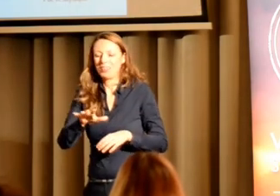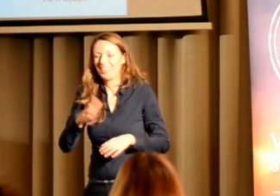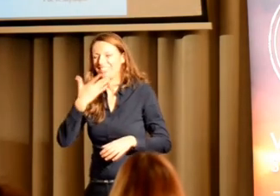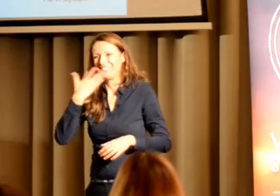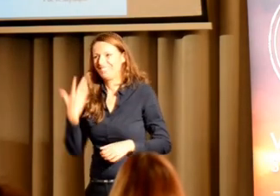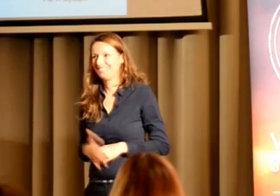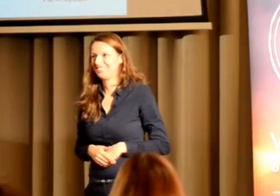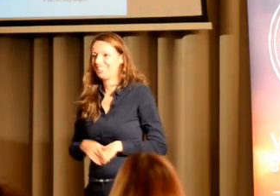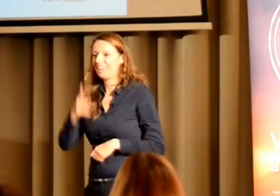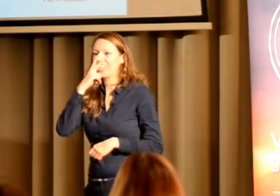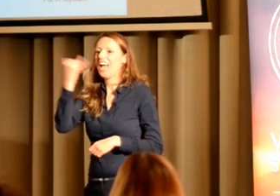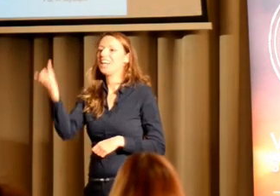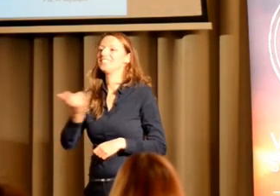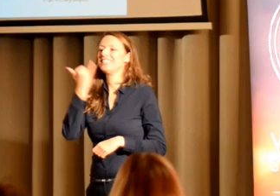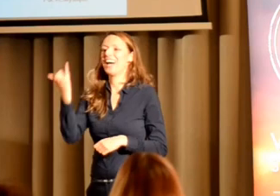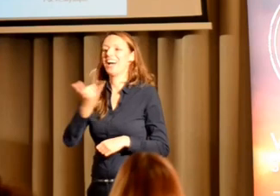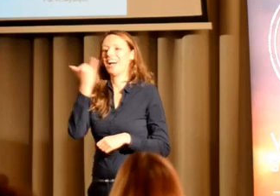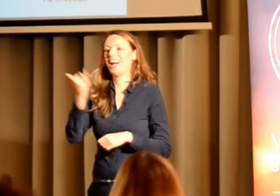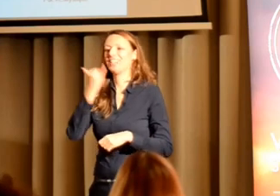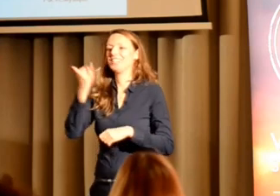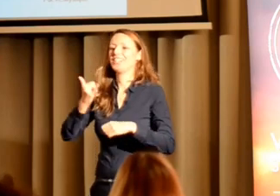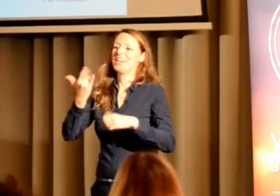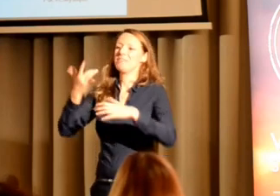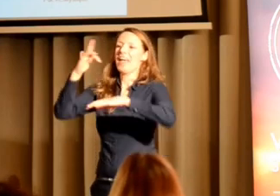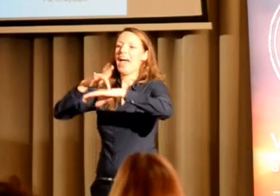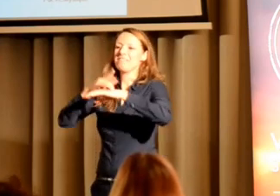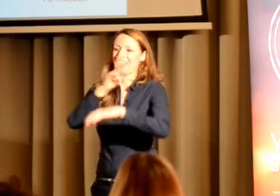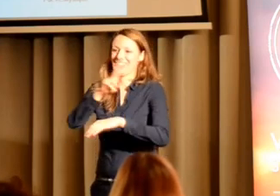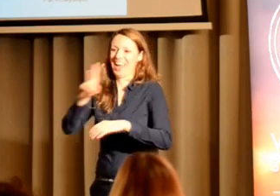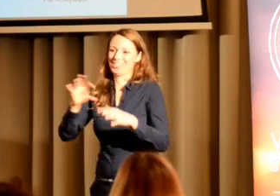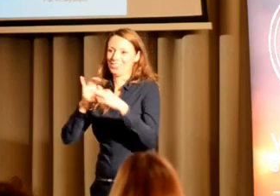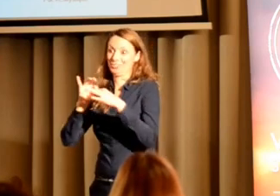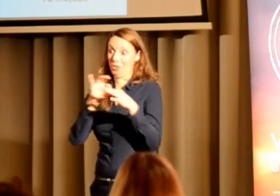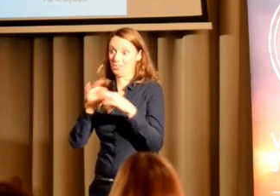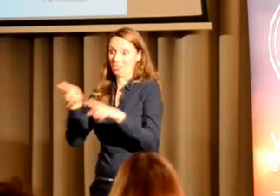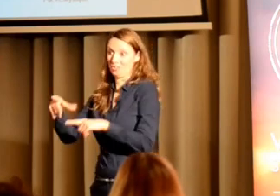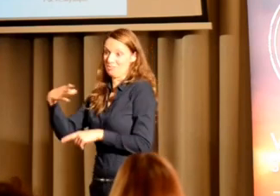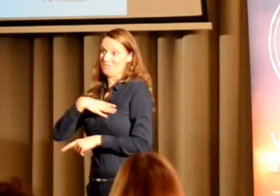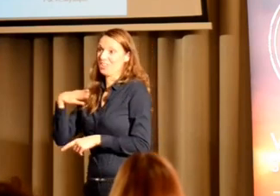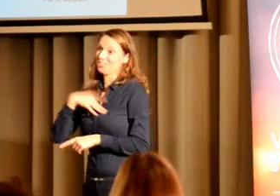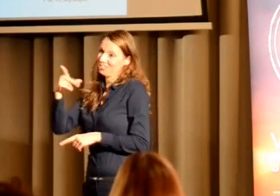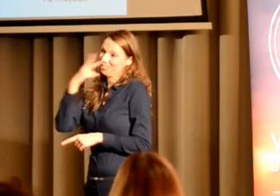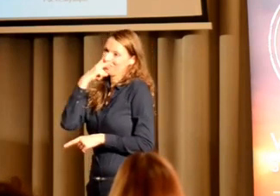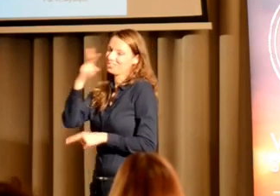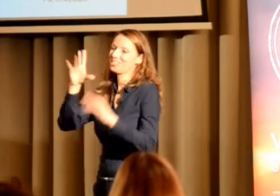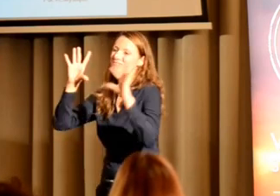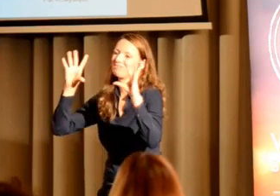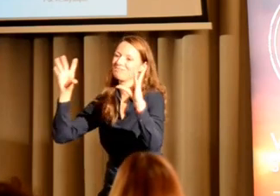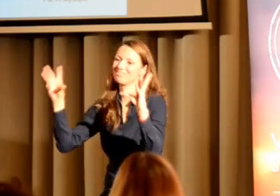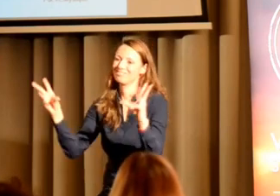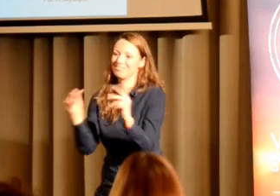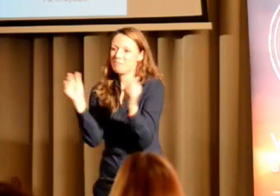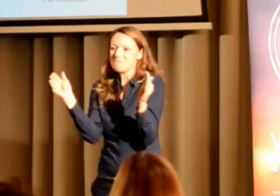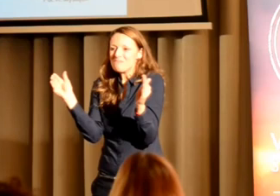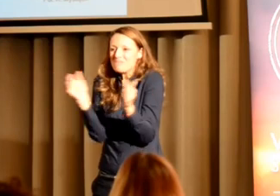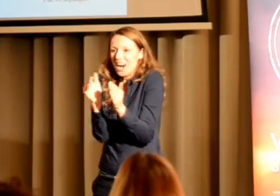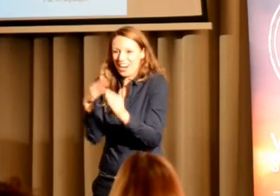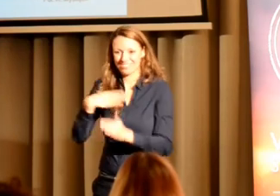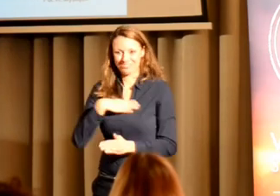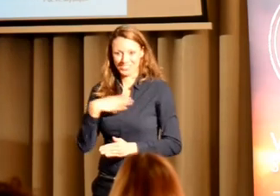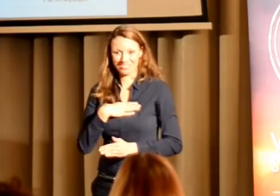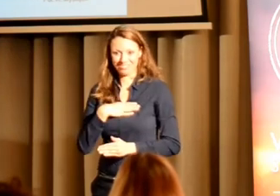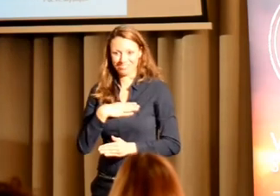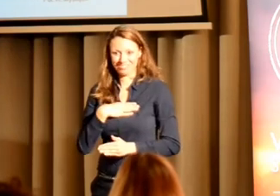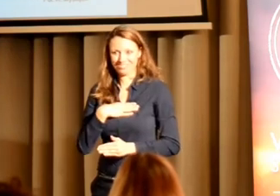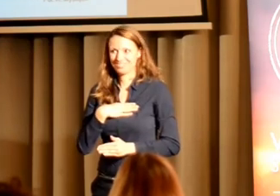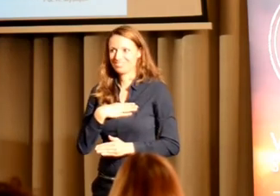Oczywiście owocem każdego związku, przynajmniej wilczego, są takie prześliczne szczenięta. Dzieci na